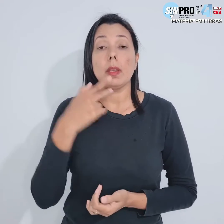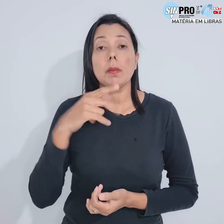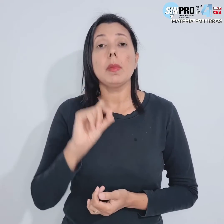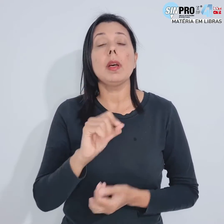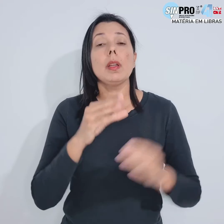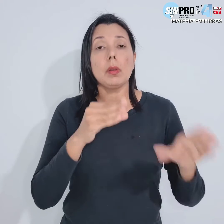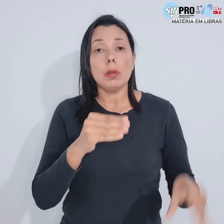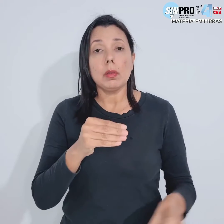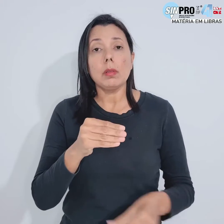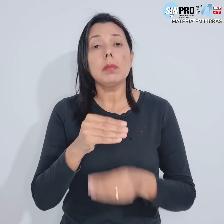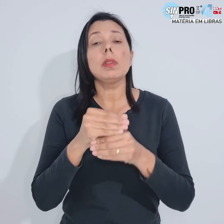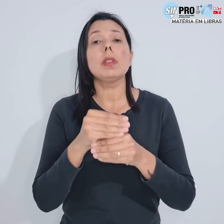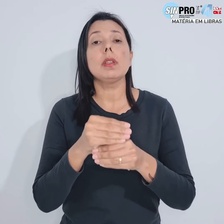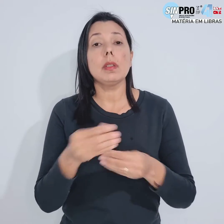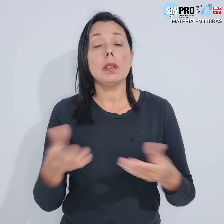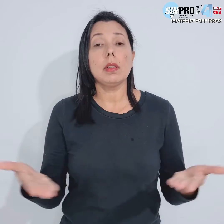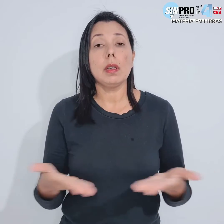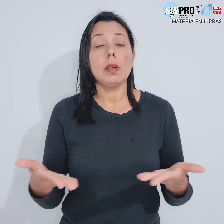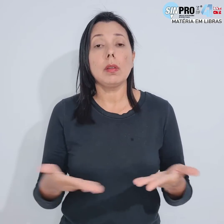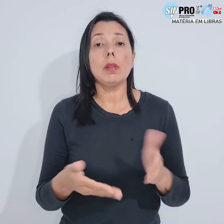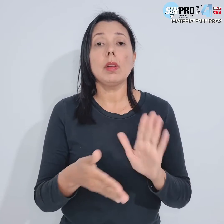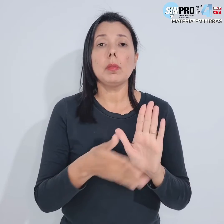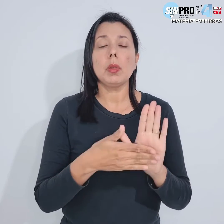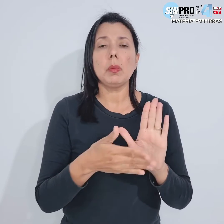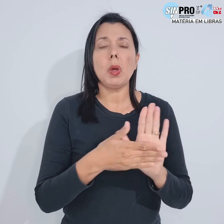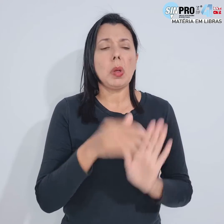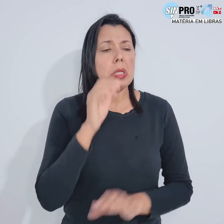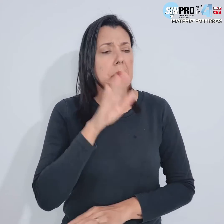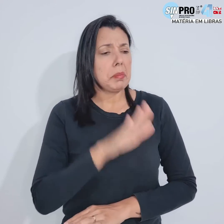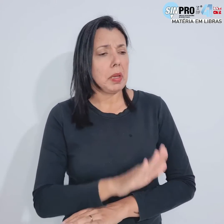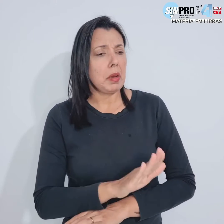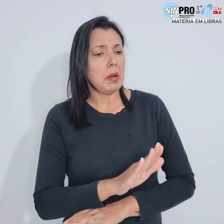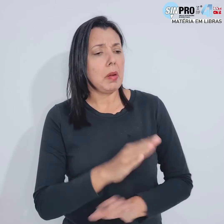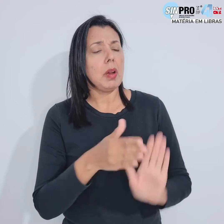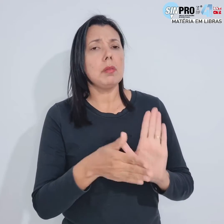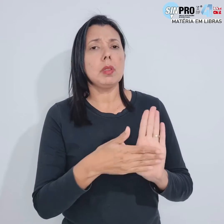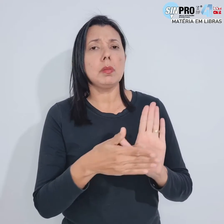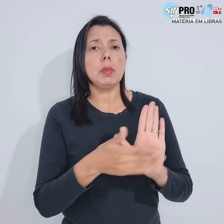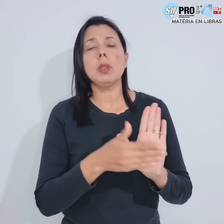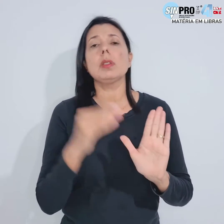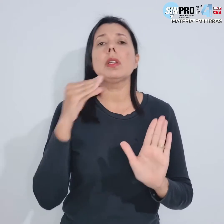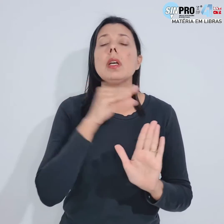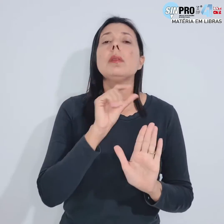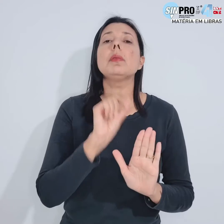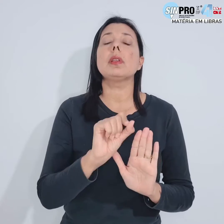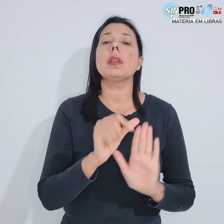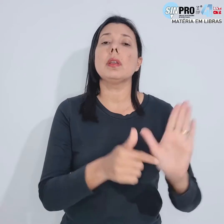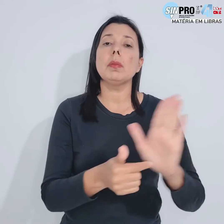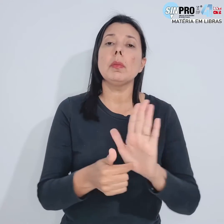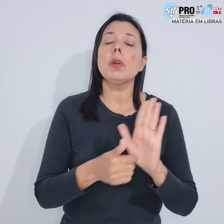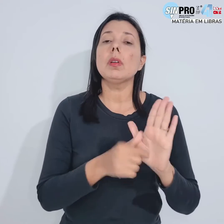Para complementar este pacote de maldades, a PEC emergencial traz, de